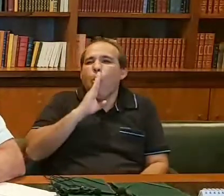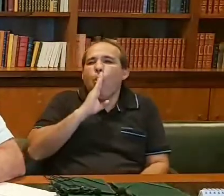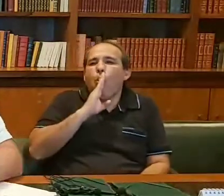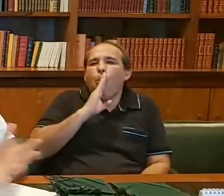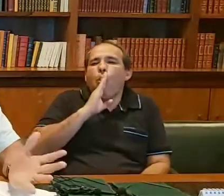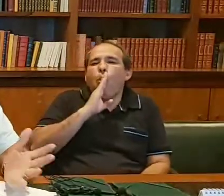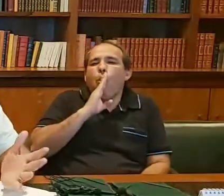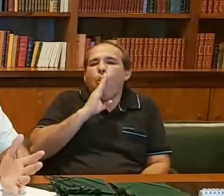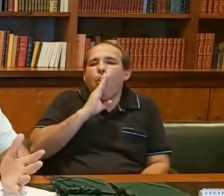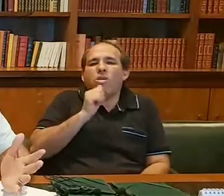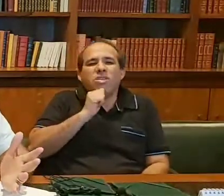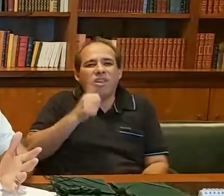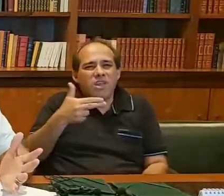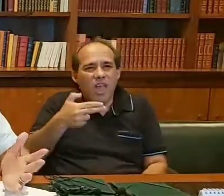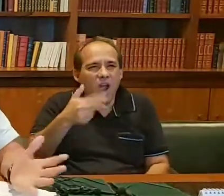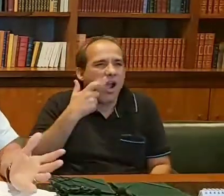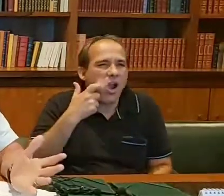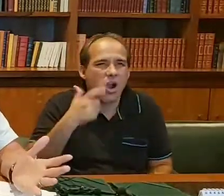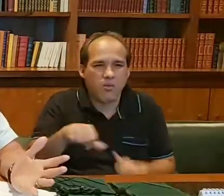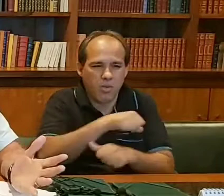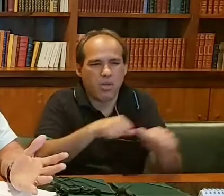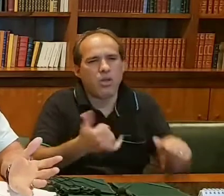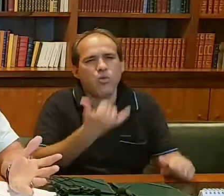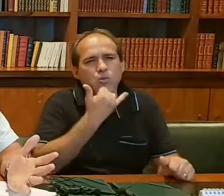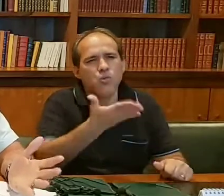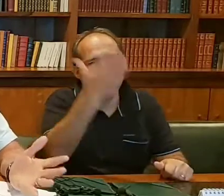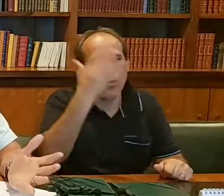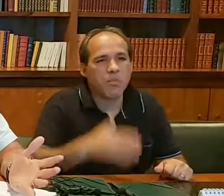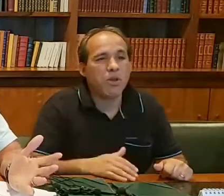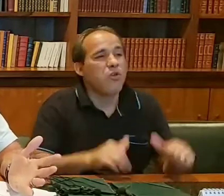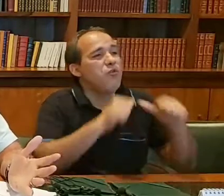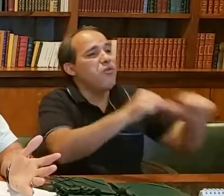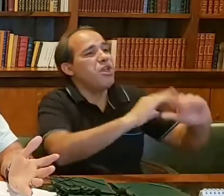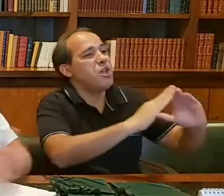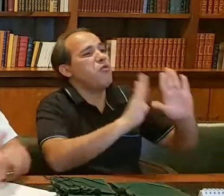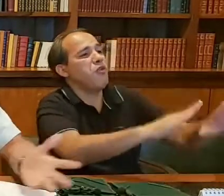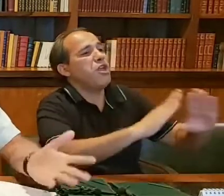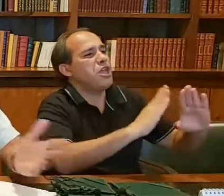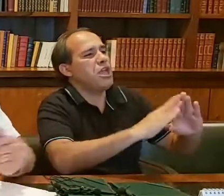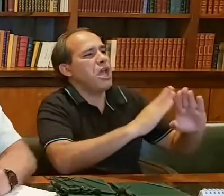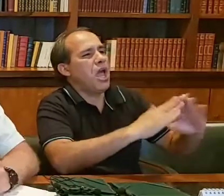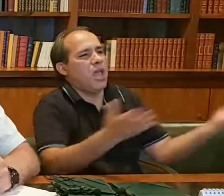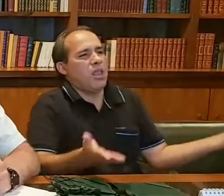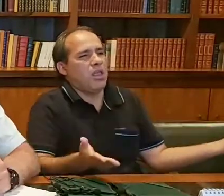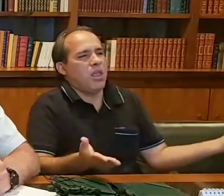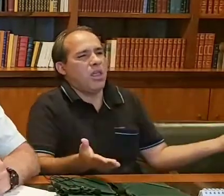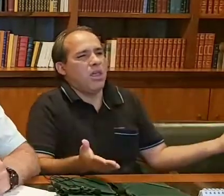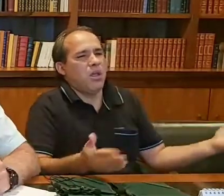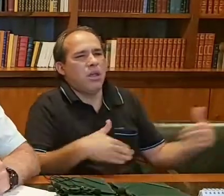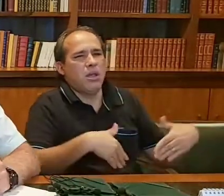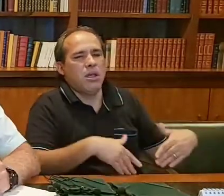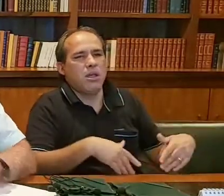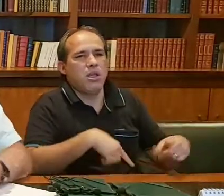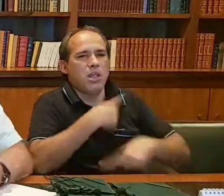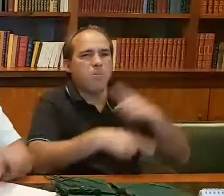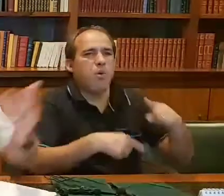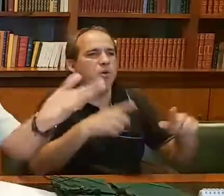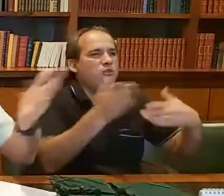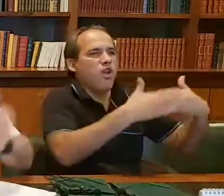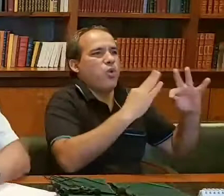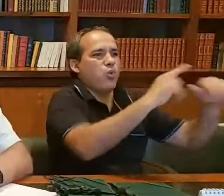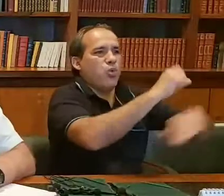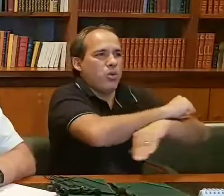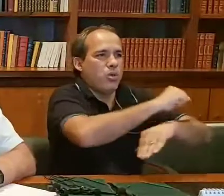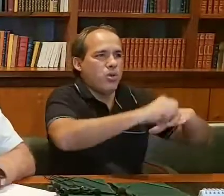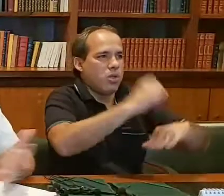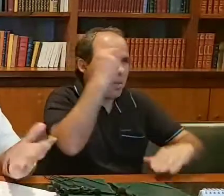Miami. Ah, pelo amor de Deus, o calça apertada, calcinha apertada. Isso não é coisa de homem, pô. Fecha São Paulo e